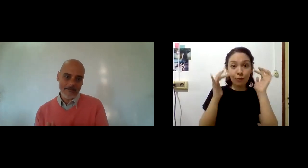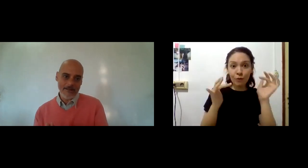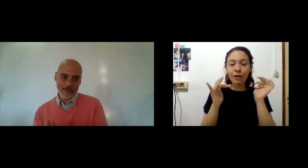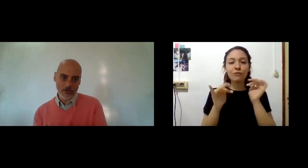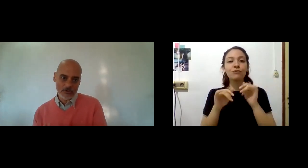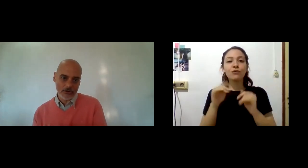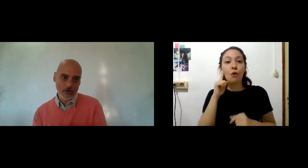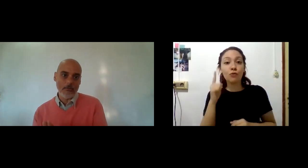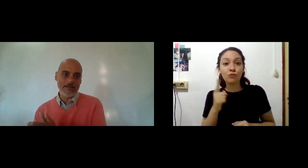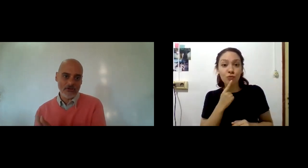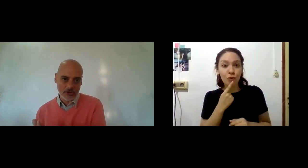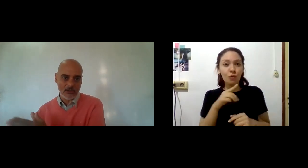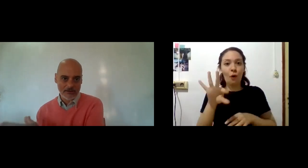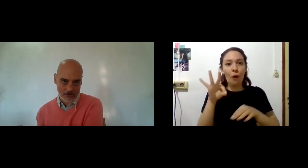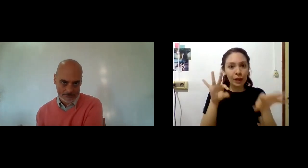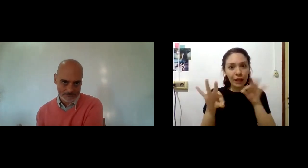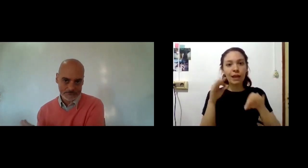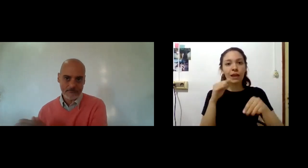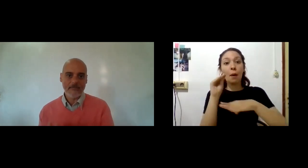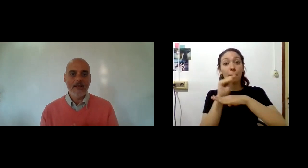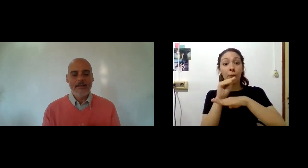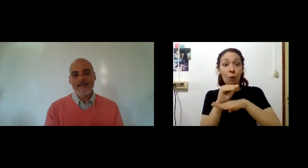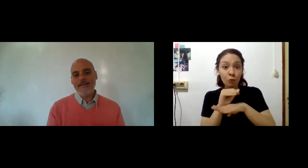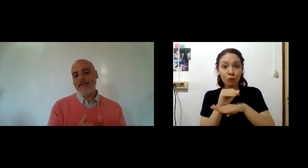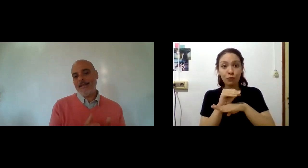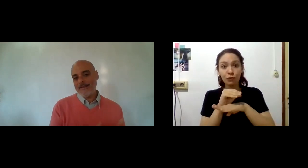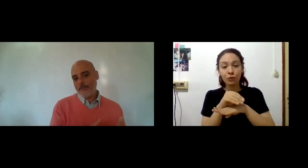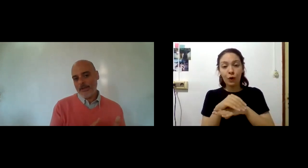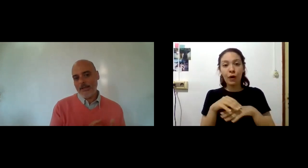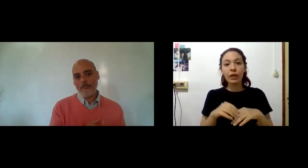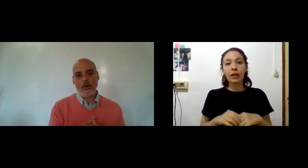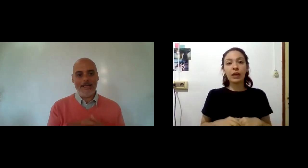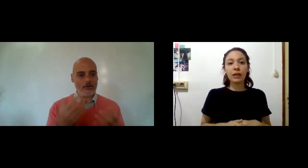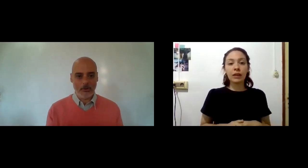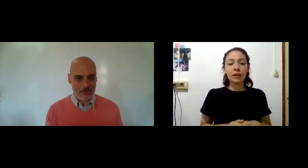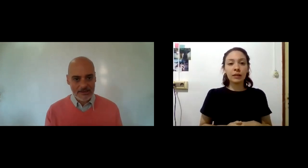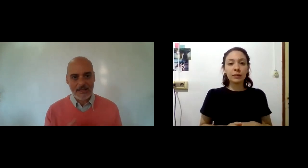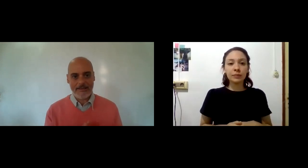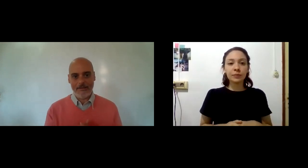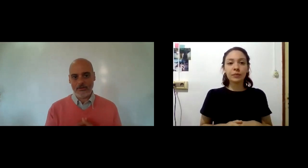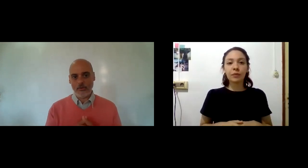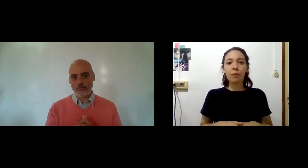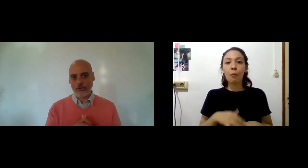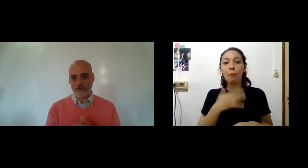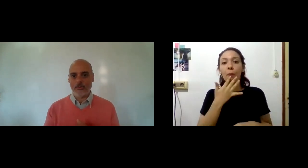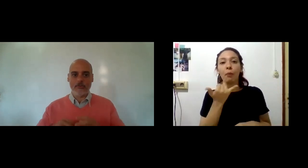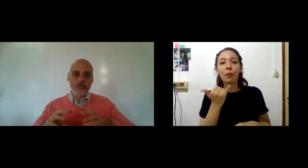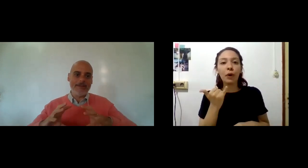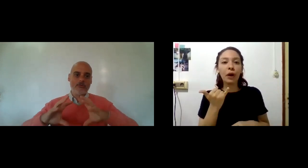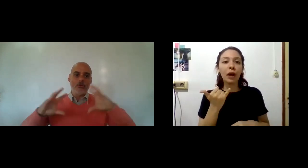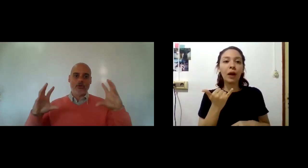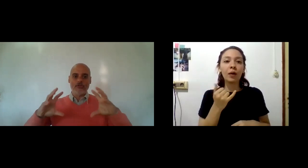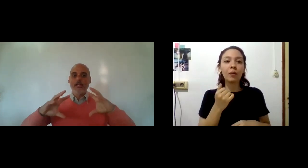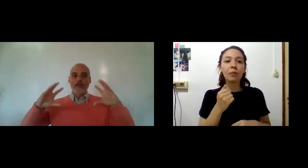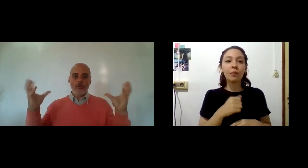a recibir en estudios sordos con mención educación. Si te interesa, por ejemplo, la antropología y los estudios sordos, porque